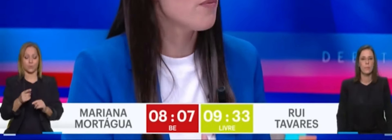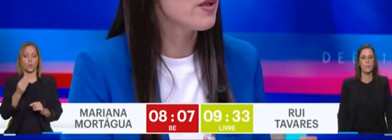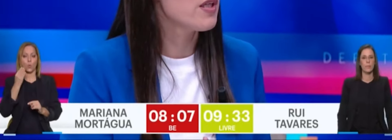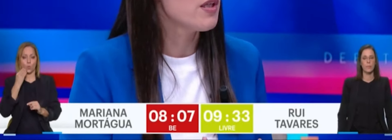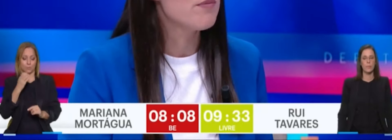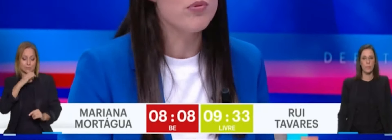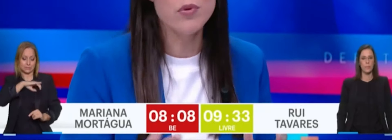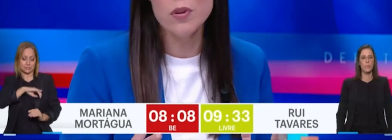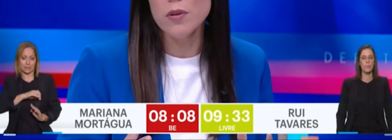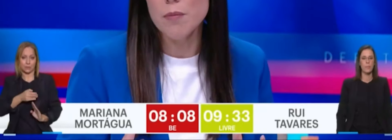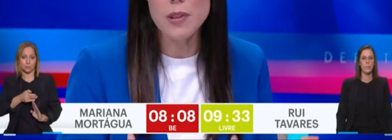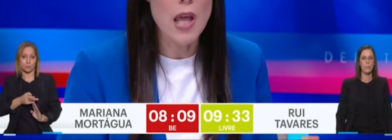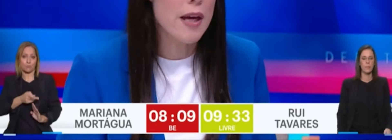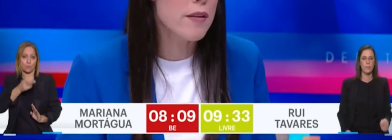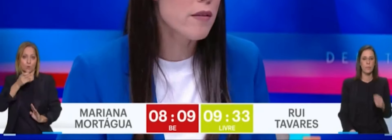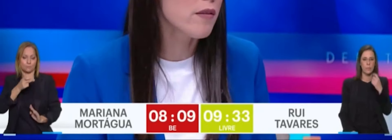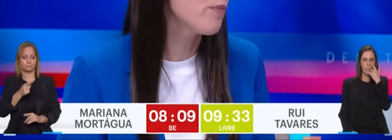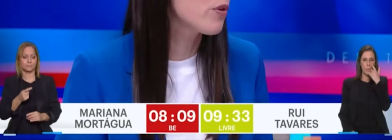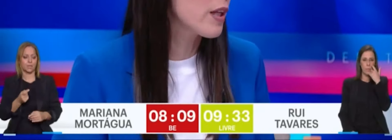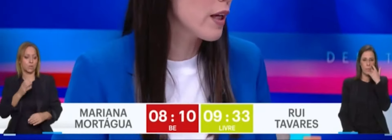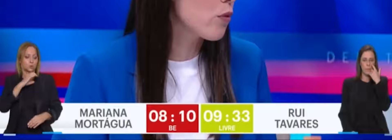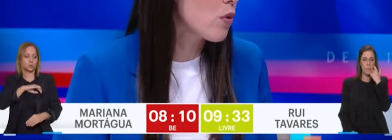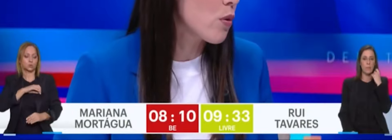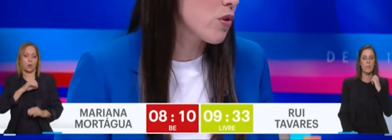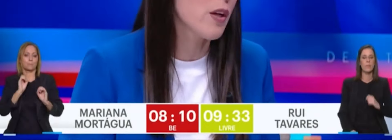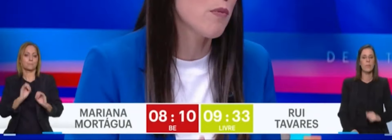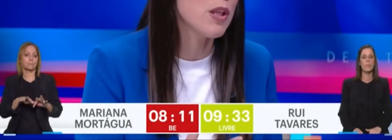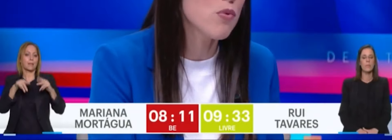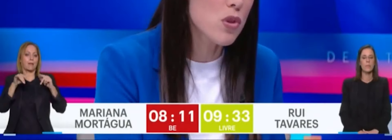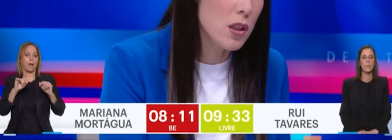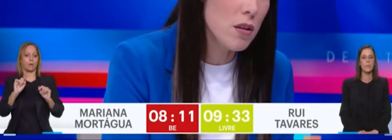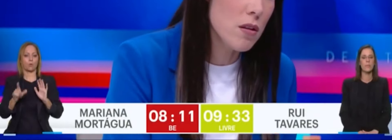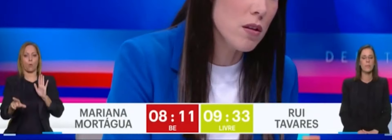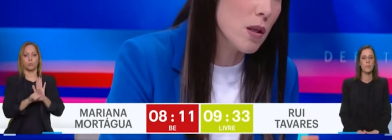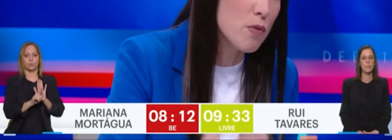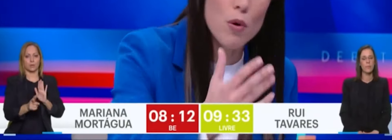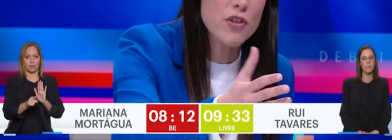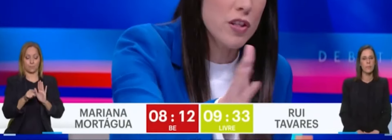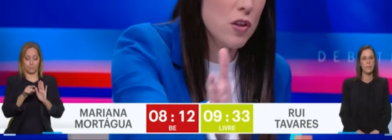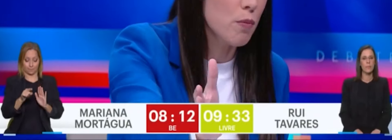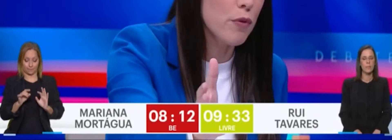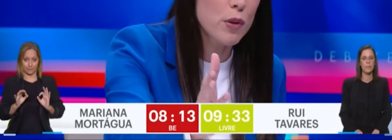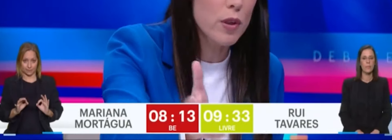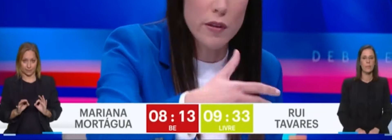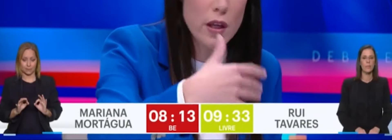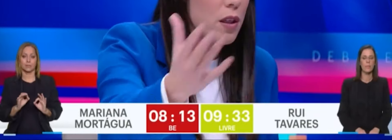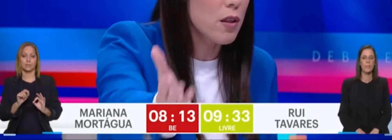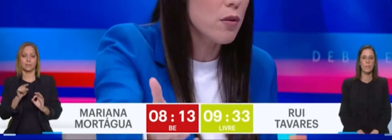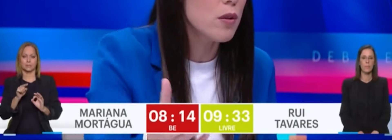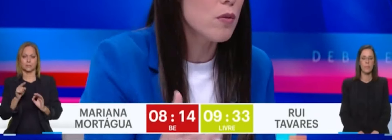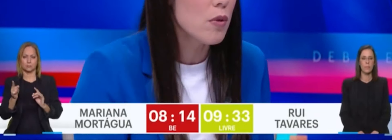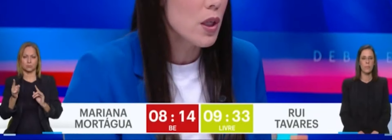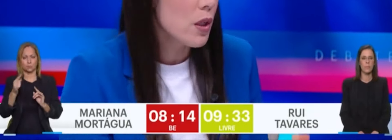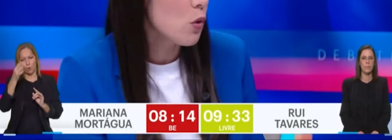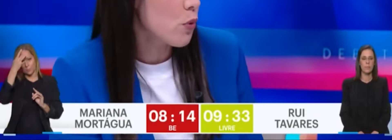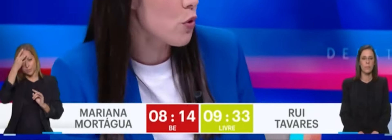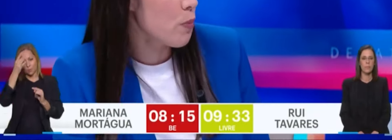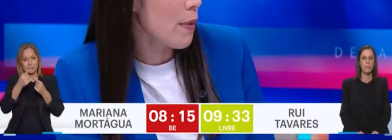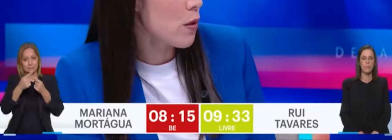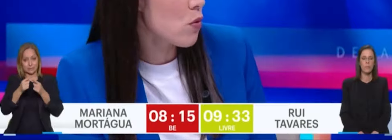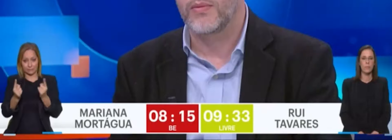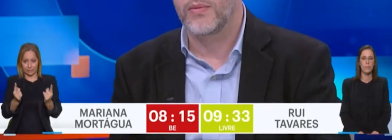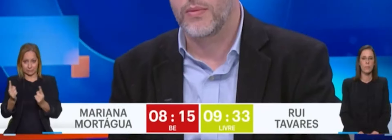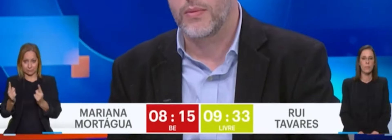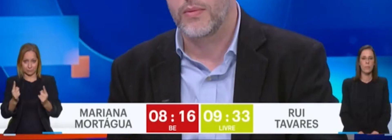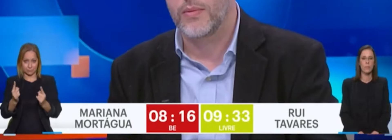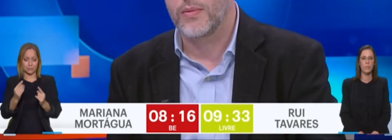não sobem por milagre nem por decreto o salário mínimo sim e temos uma convergência sobre o valor até e o e o e o percurso para